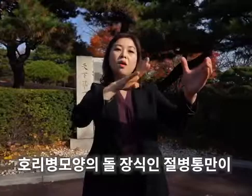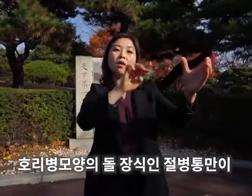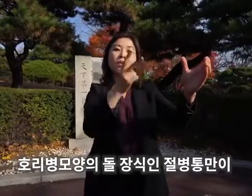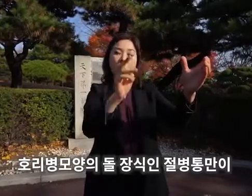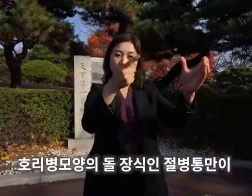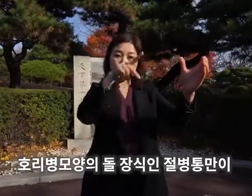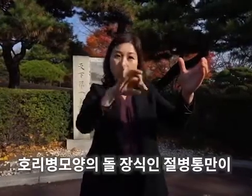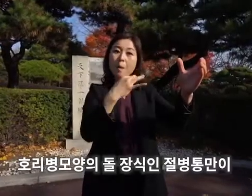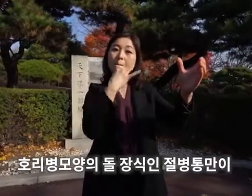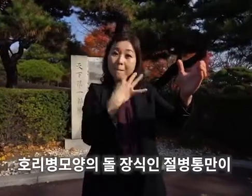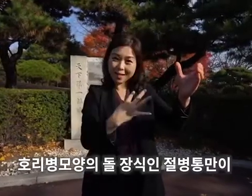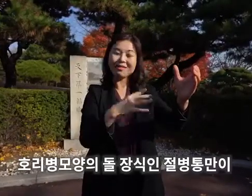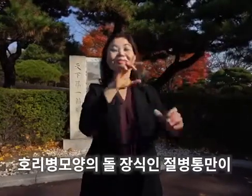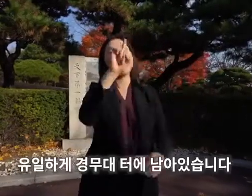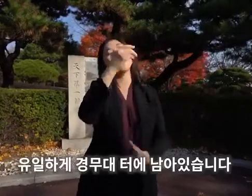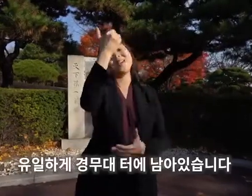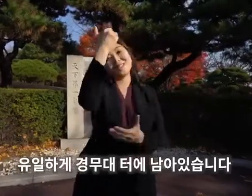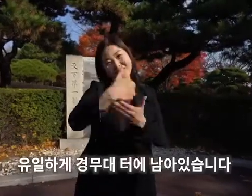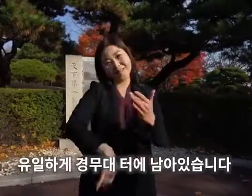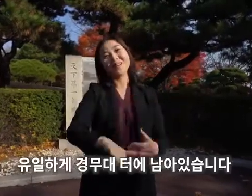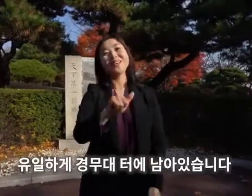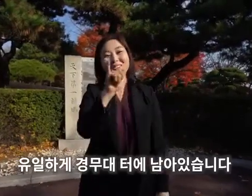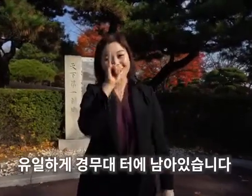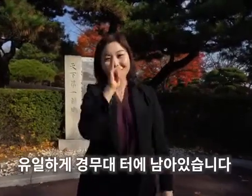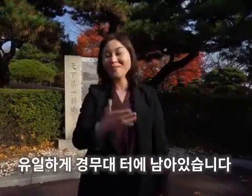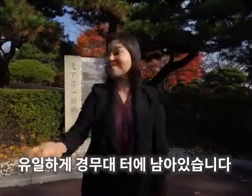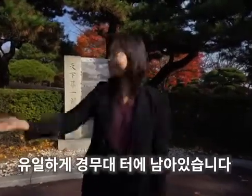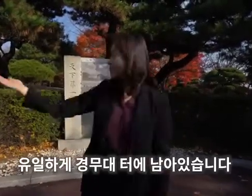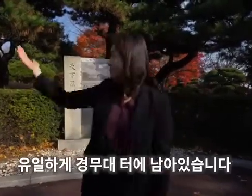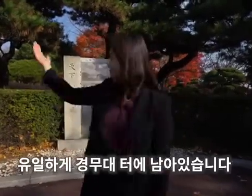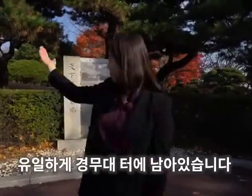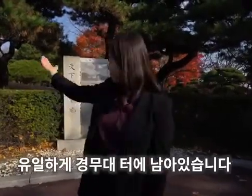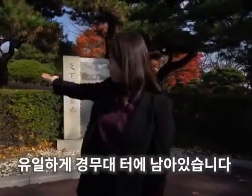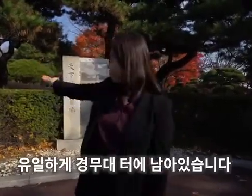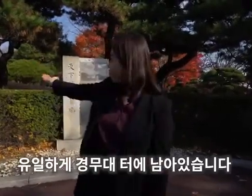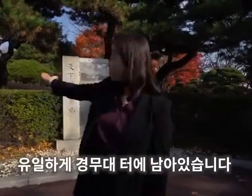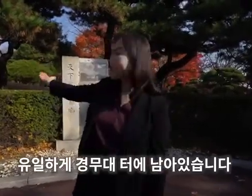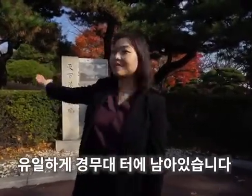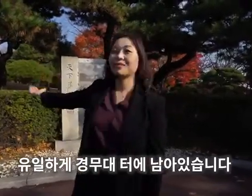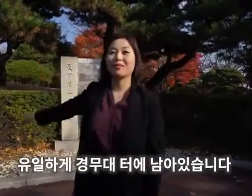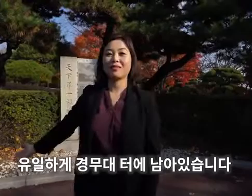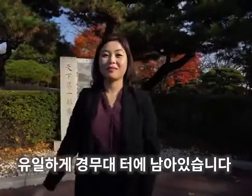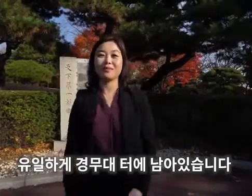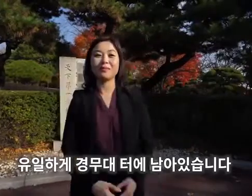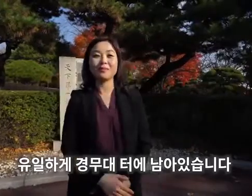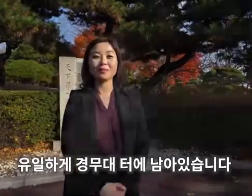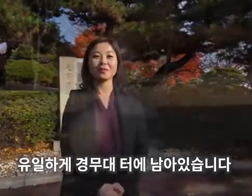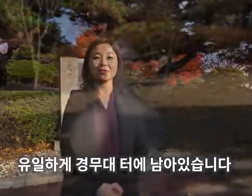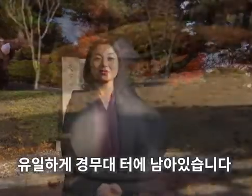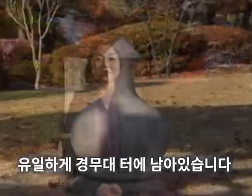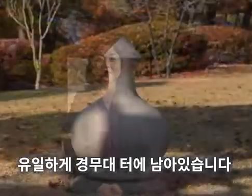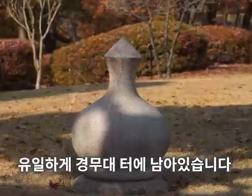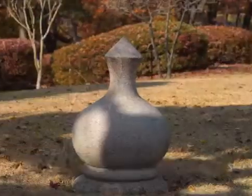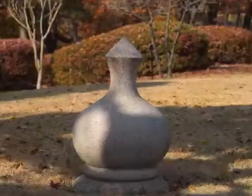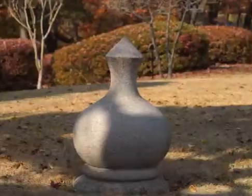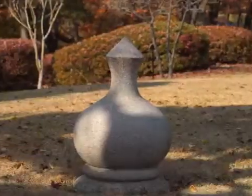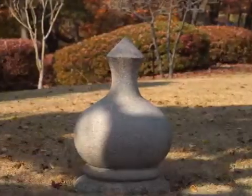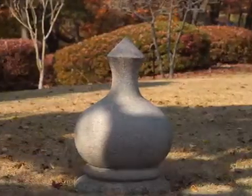절병통만이 유일하게 경무대 터에 남아 있습니다. 수어통역사가 비석 너머에 있는 호리병 모양의 돌을